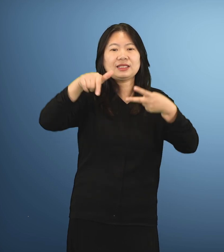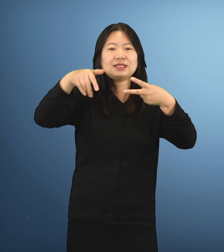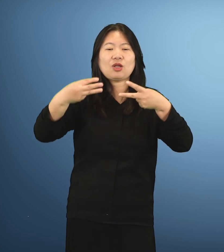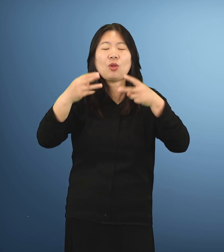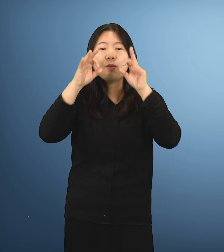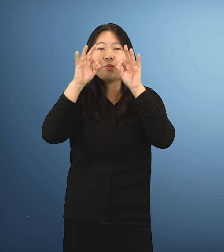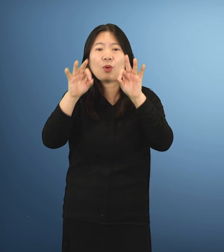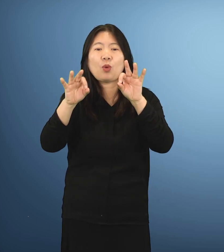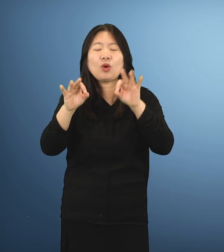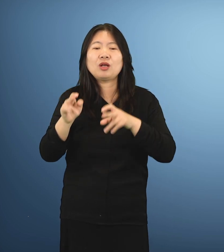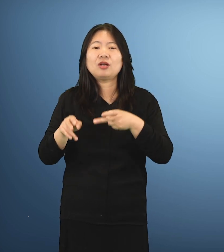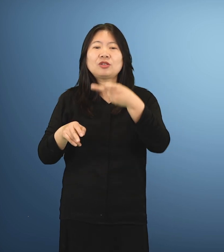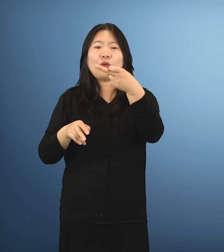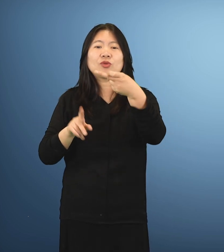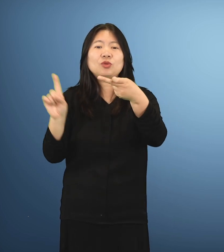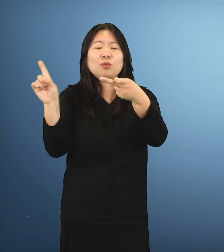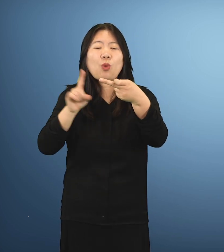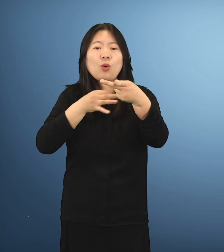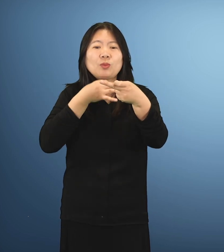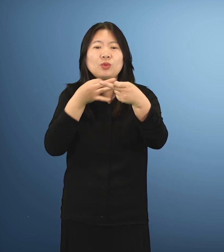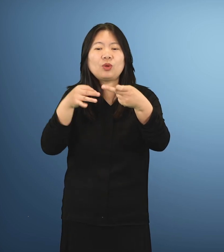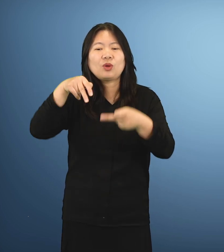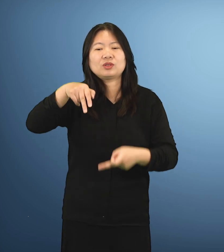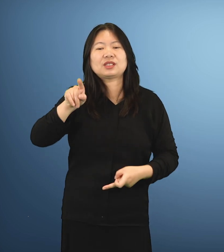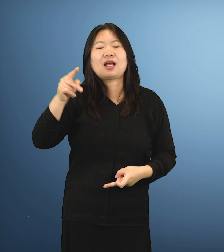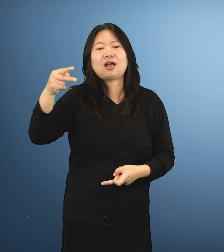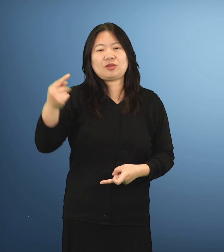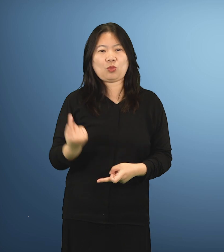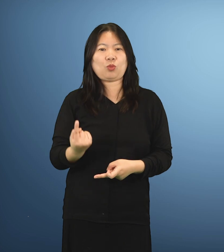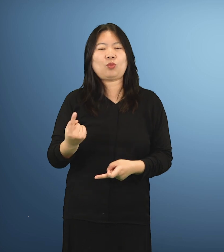보세요. 12 뭐라고 불렀어요? 사도.